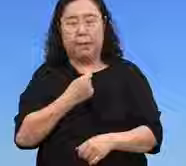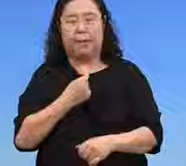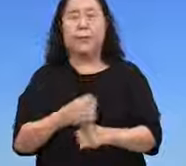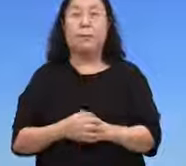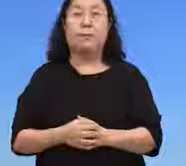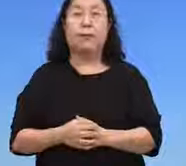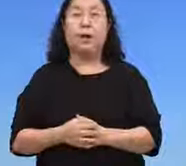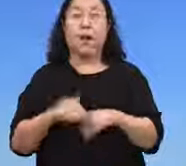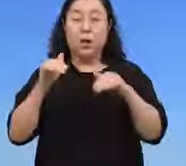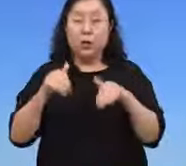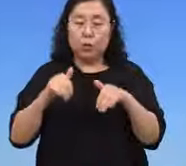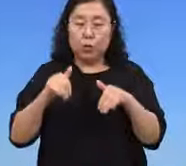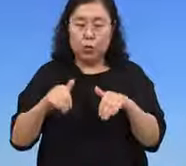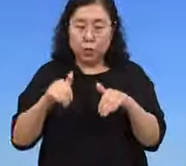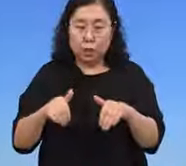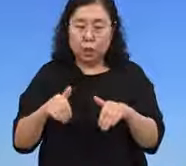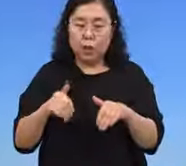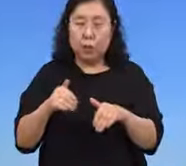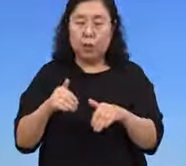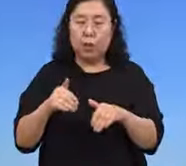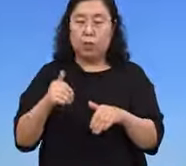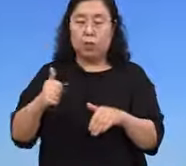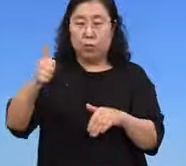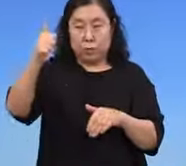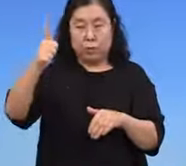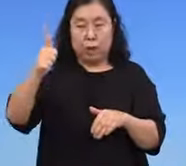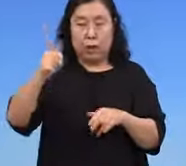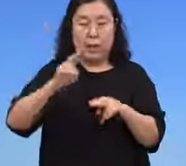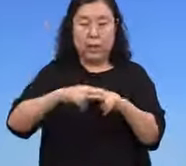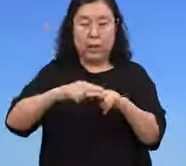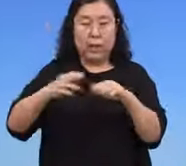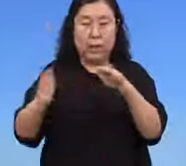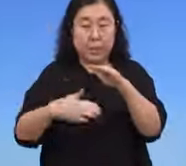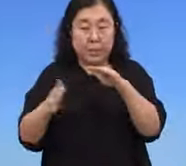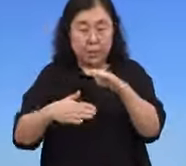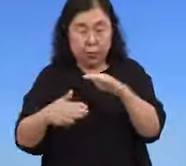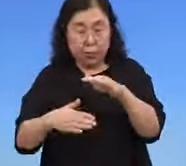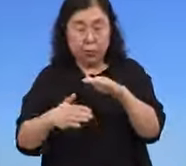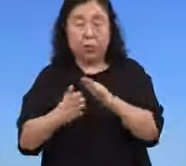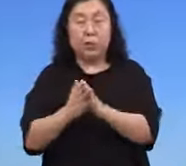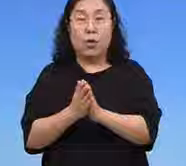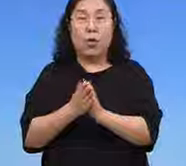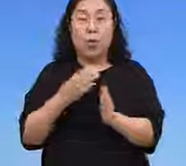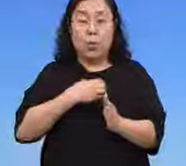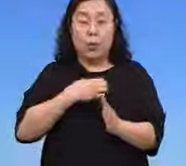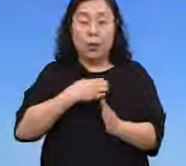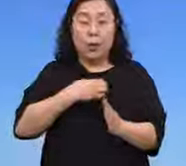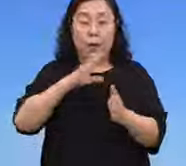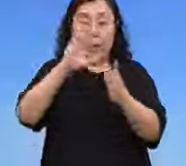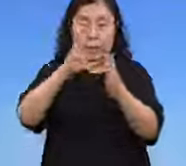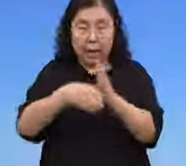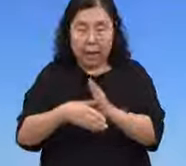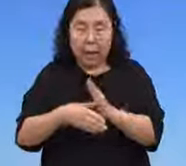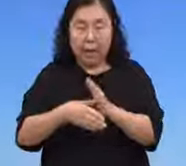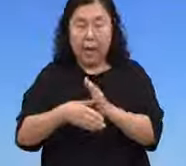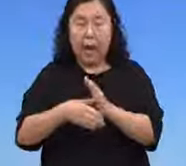나와 있는 종들이 주인이 자리를 비운 위험한 시기에도 얼마만큼 주인에게 공개적으로